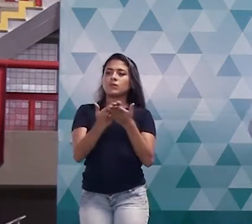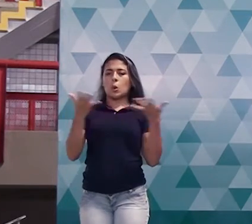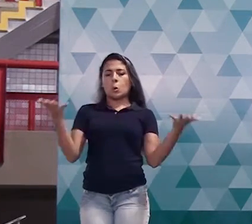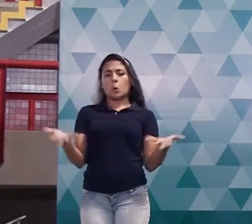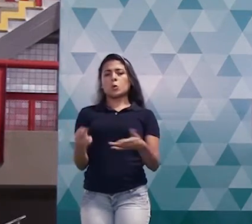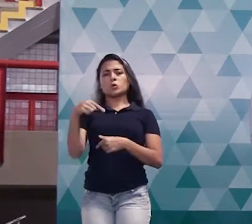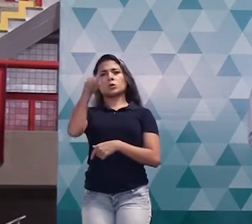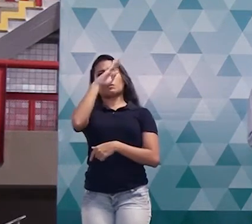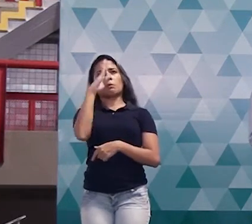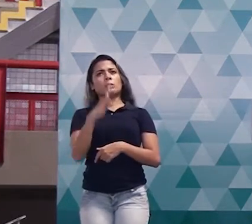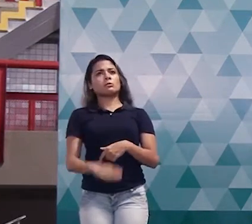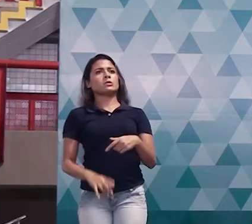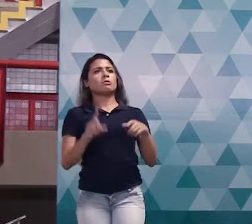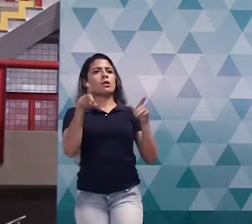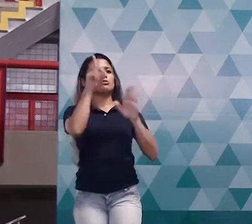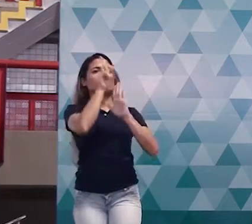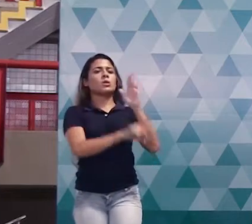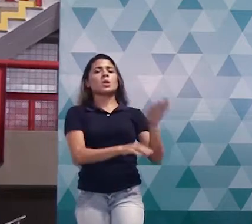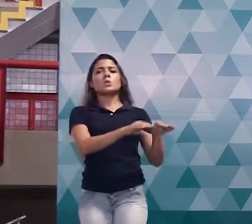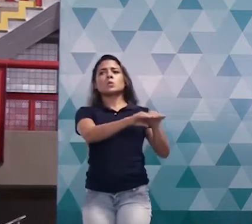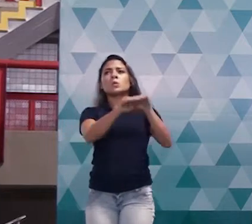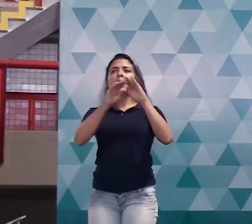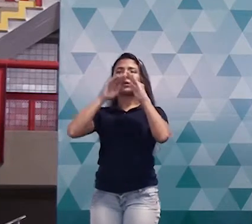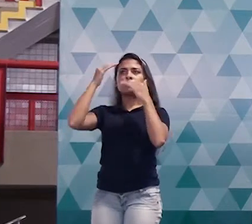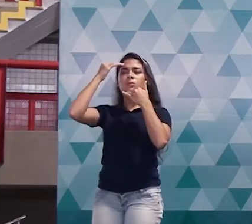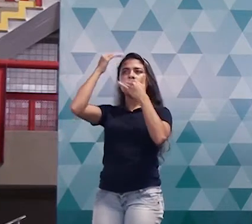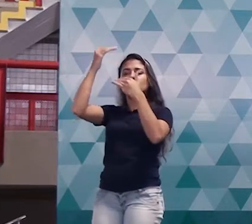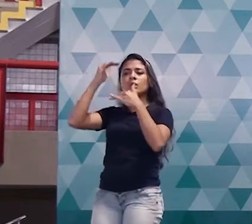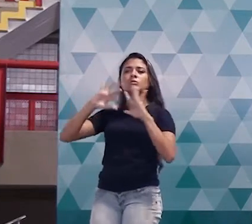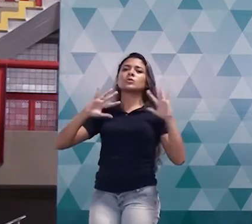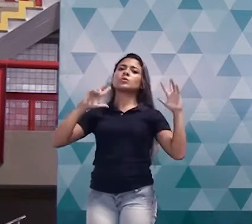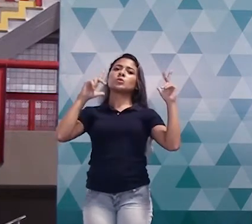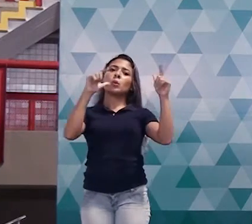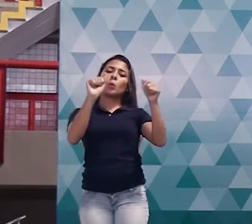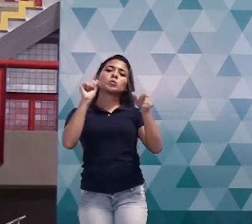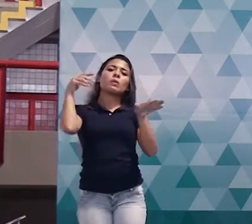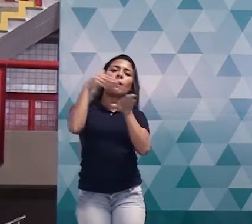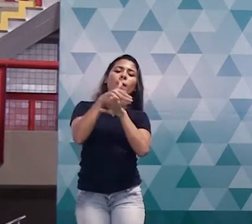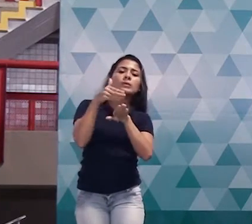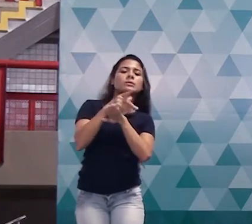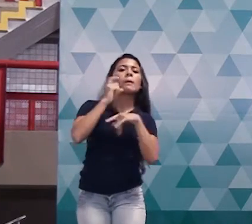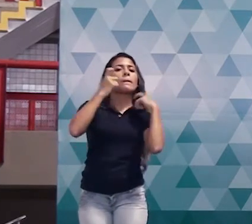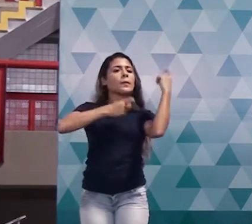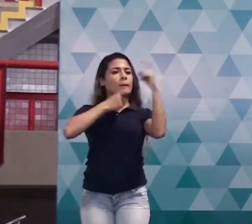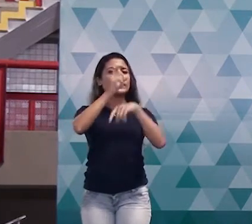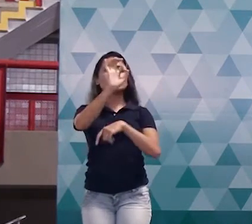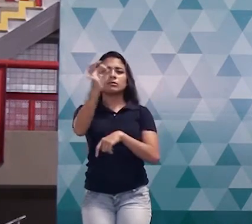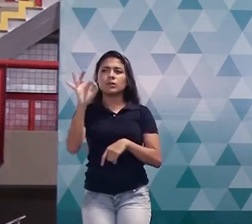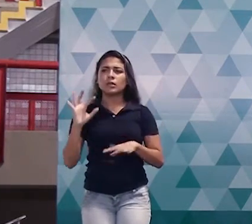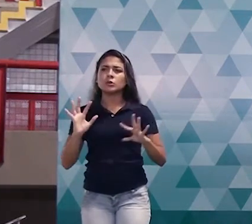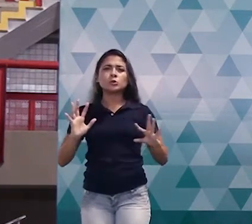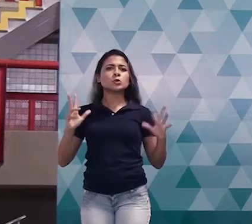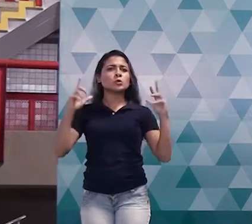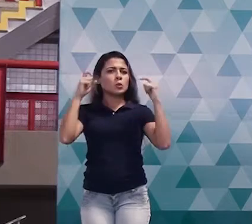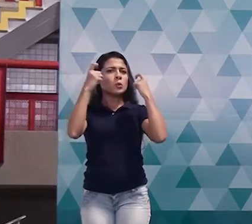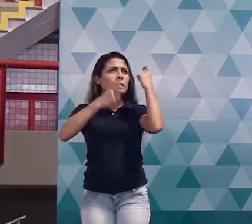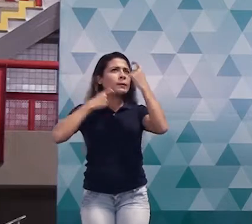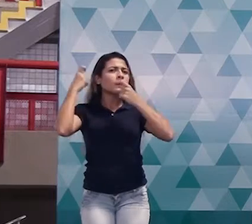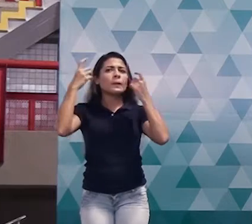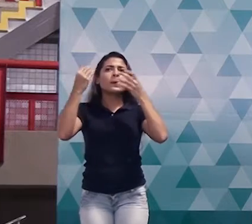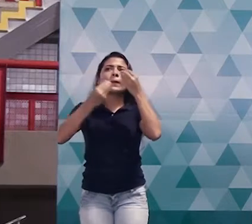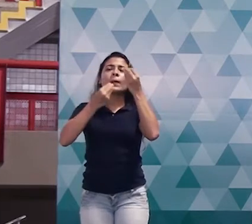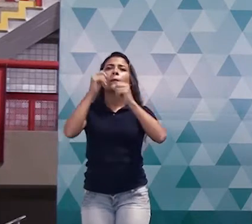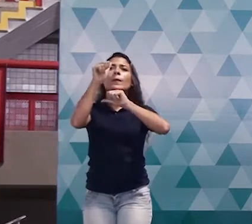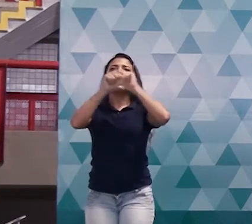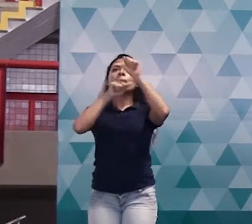democrático, graças a Deus, não é não? Um povo que participa, que está preocupado, não é não? Não está todo mundo ligado aí nas